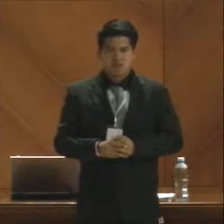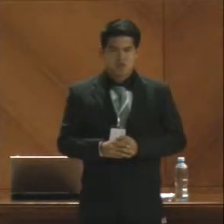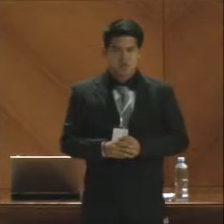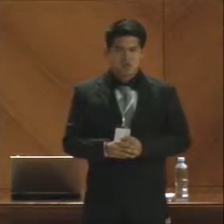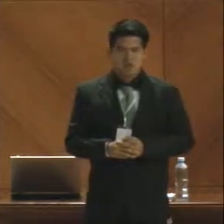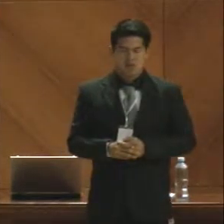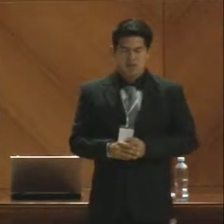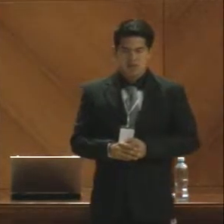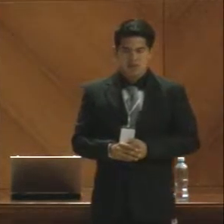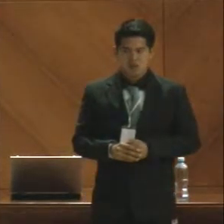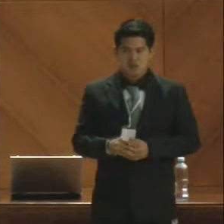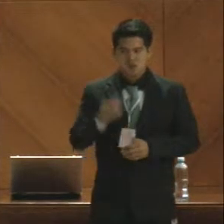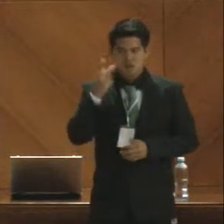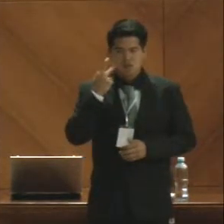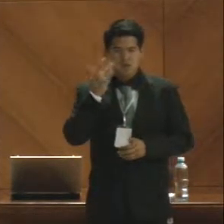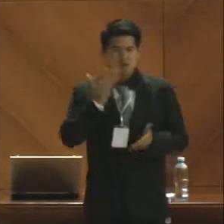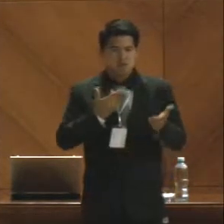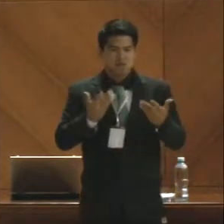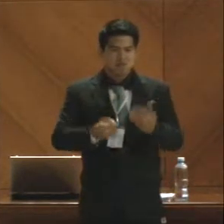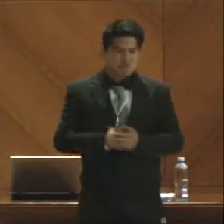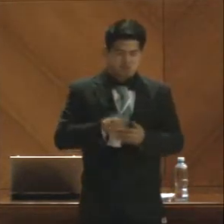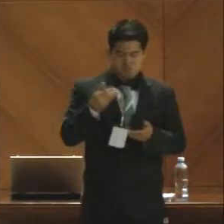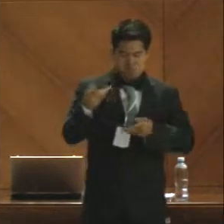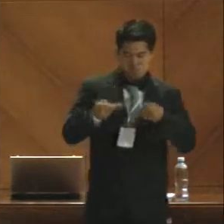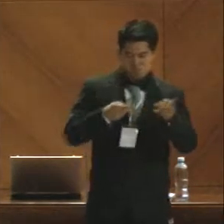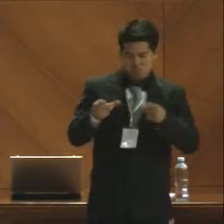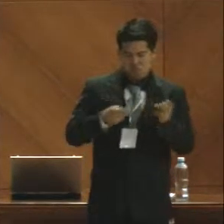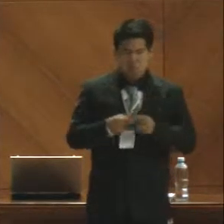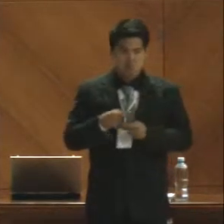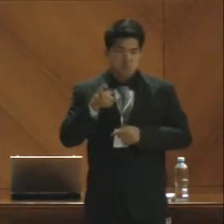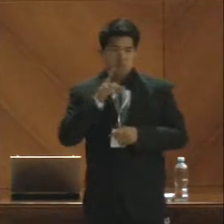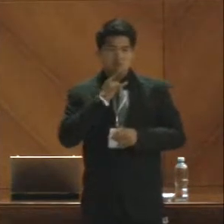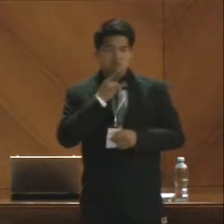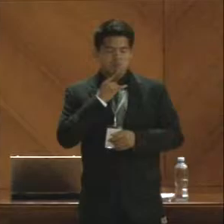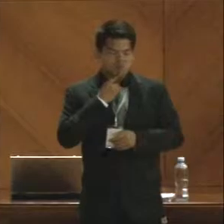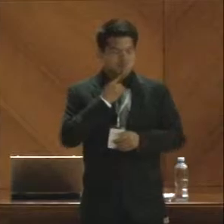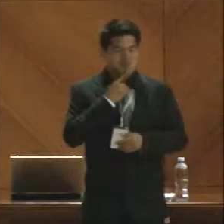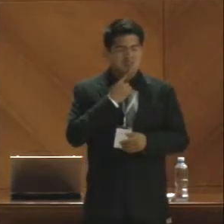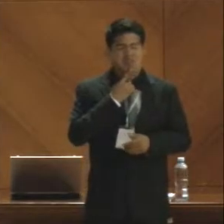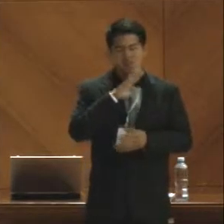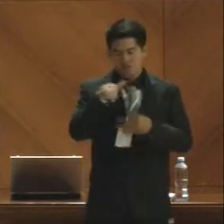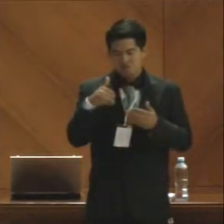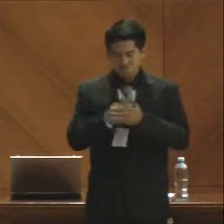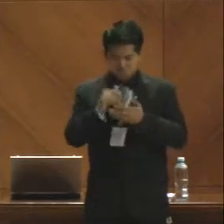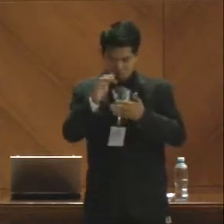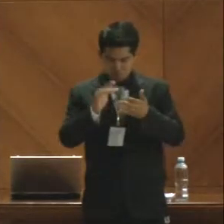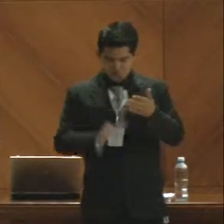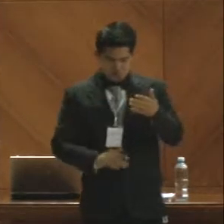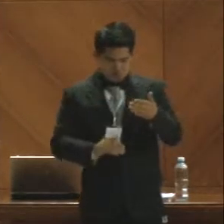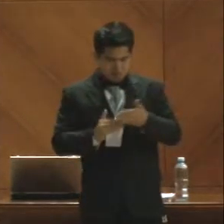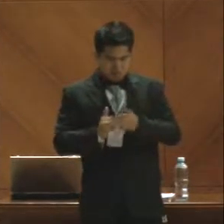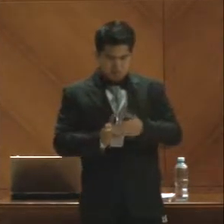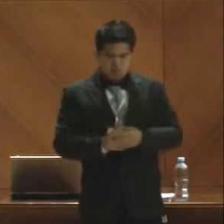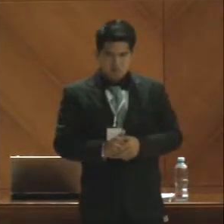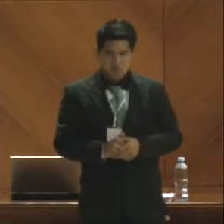ministro y tiene que negociar con los Estados Unidos, y los Estados Unidos tienen acceso a todos sus correos electrónicos, a todas sus búsquedas de Google, a todos los sitios